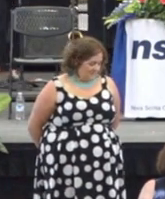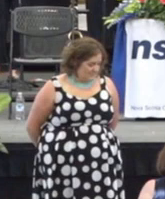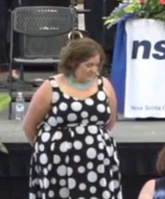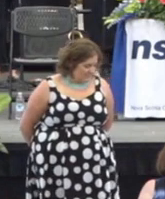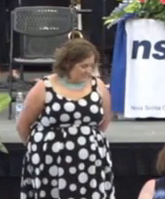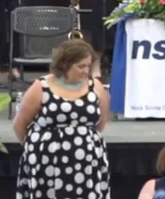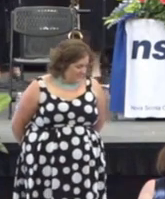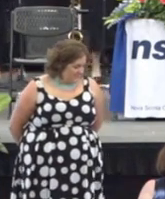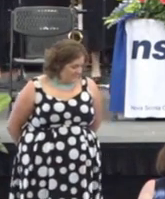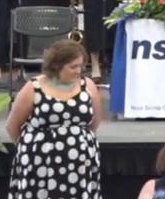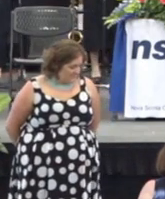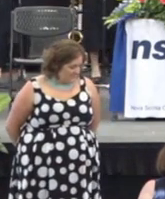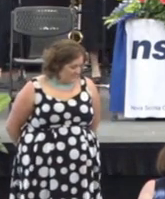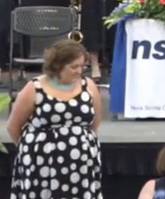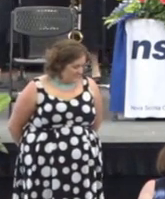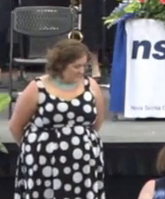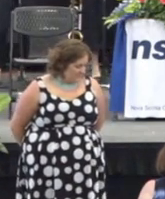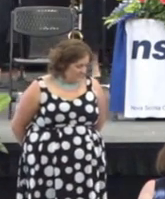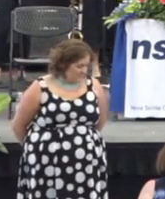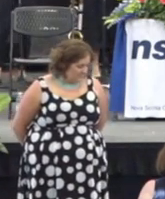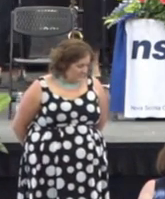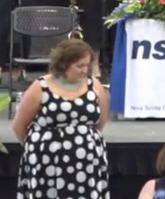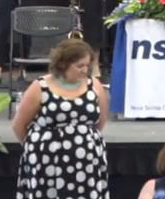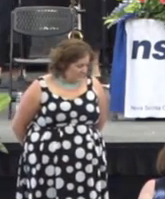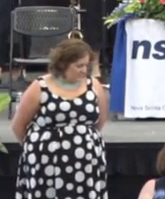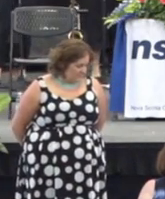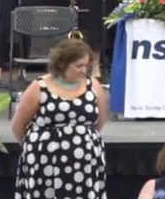I can't see you.